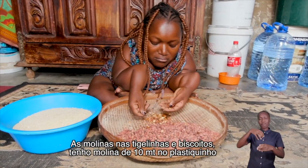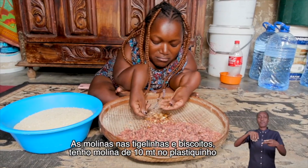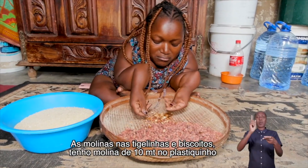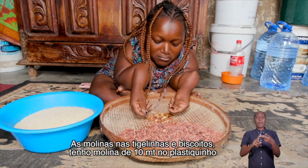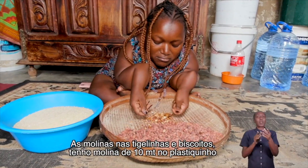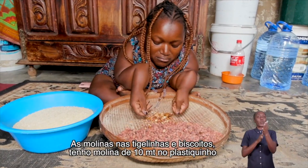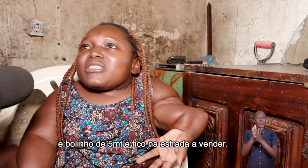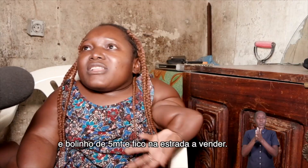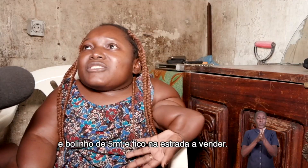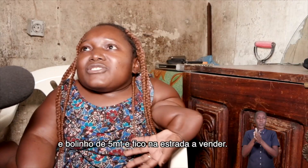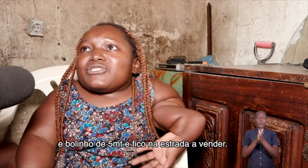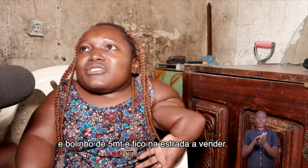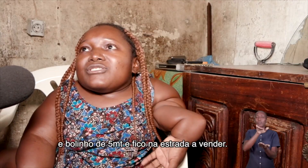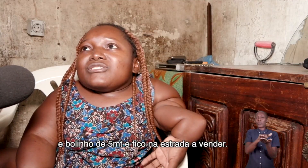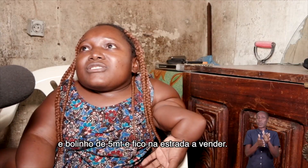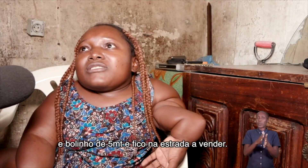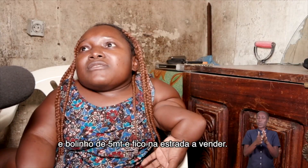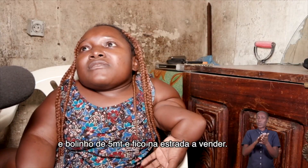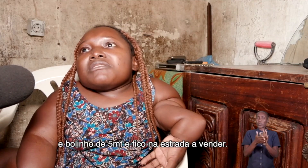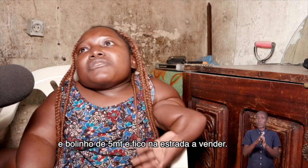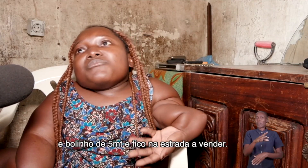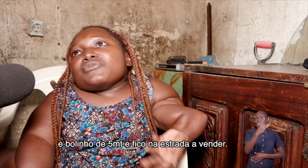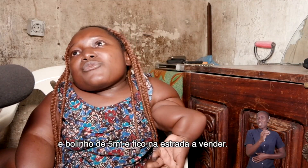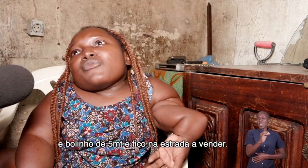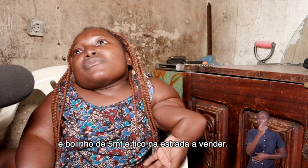faço encomenda naquelas tigelinhas já de biscoito.